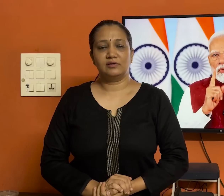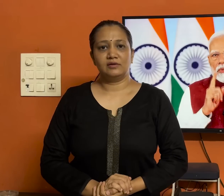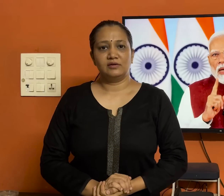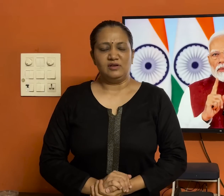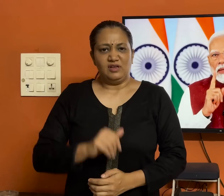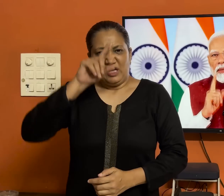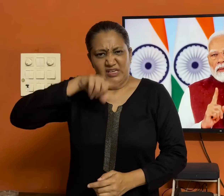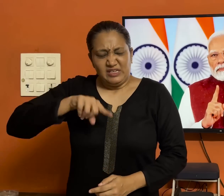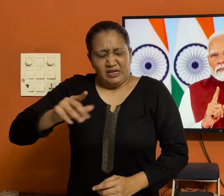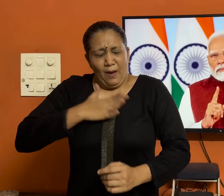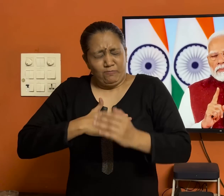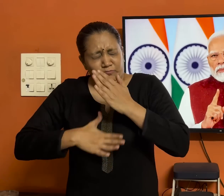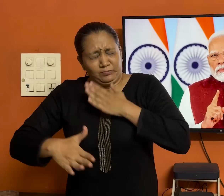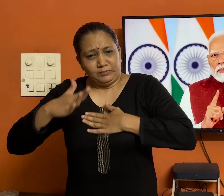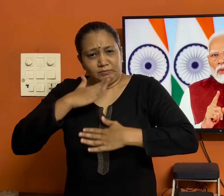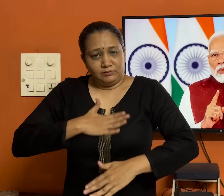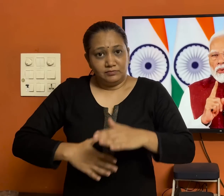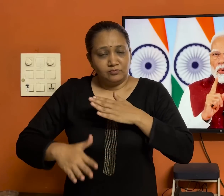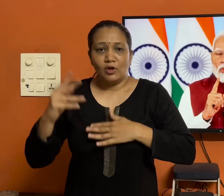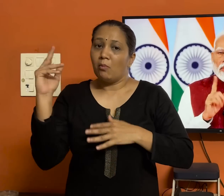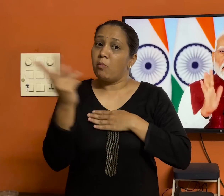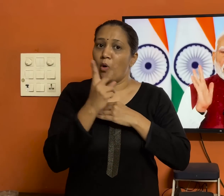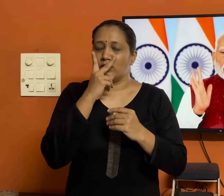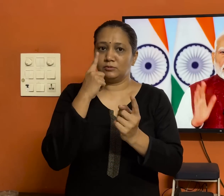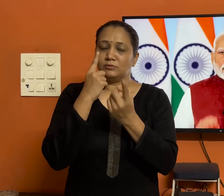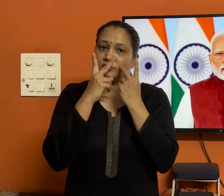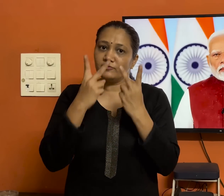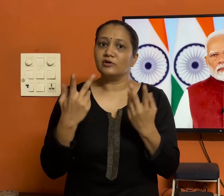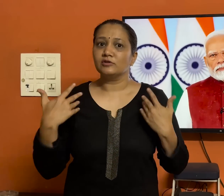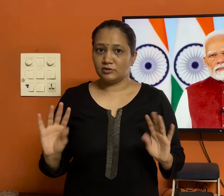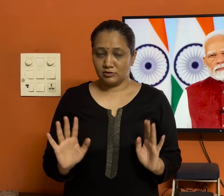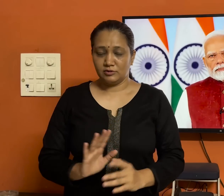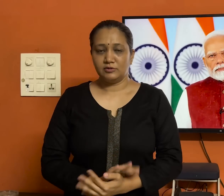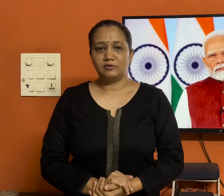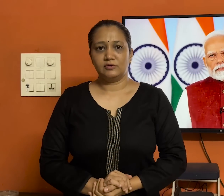और उसका संयम दोनों देखा।